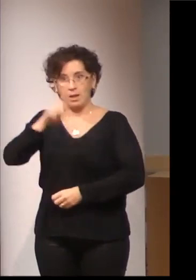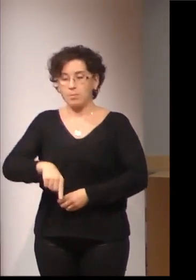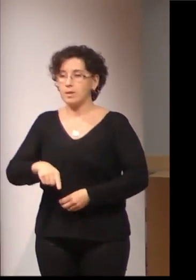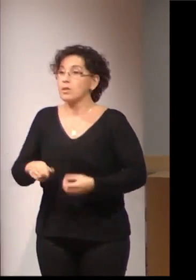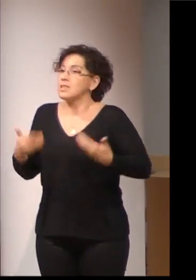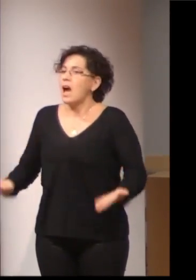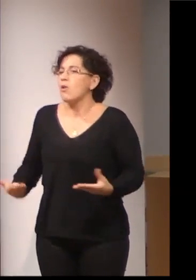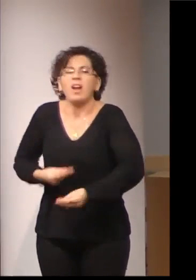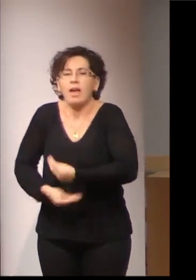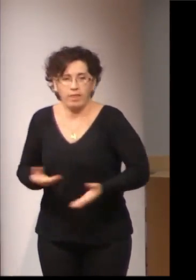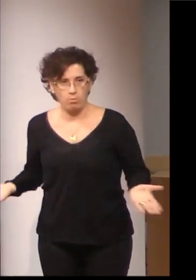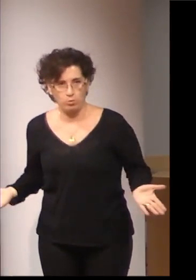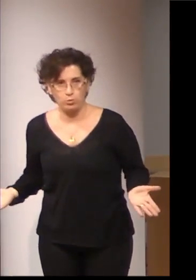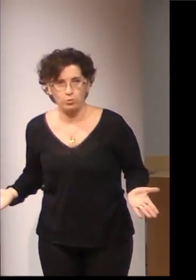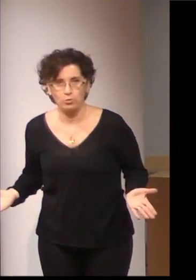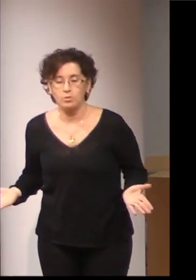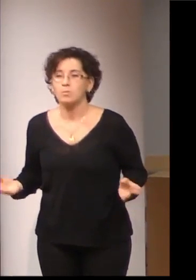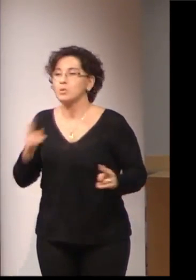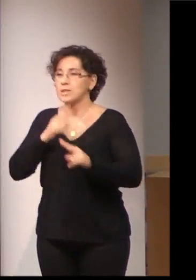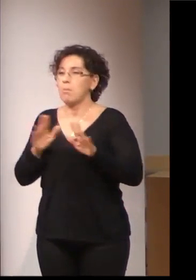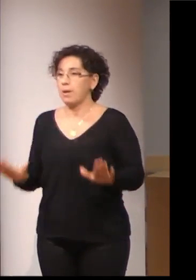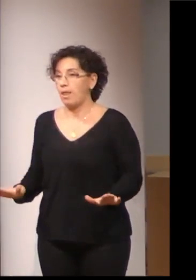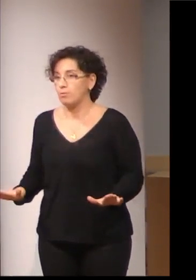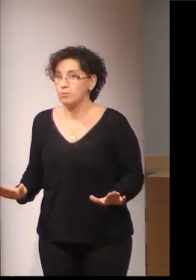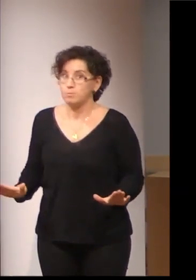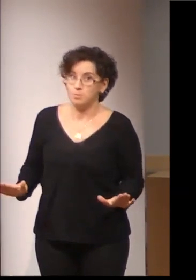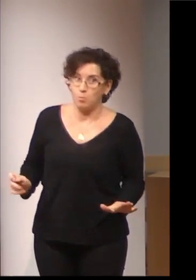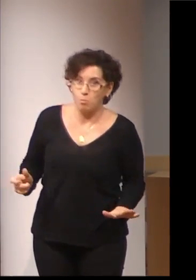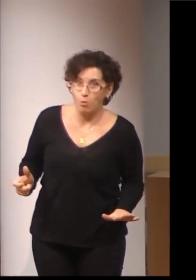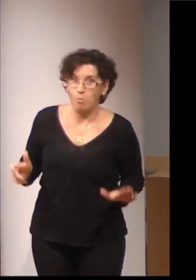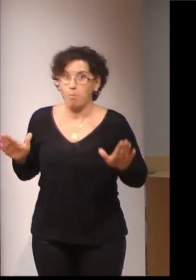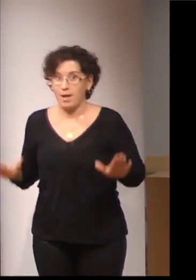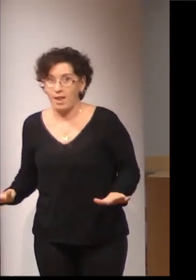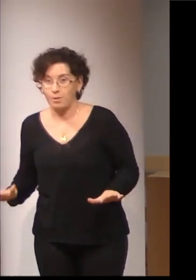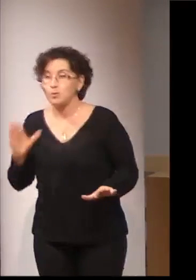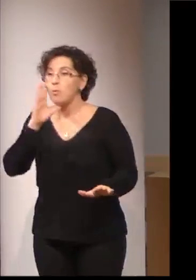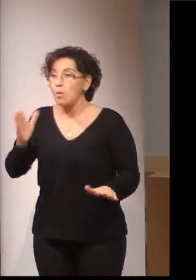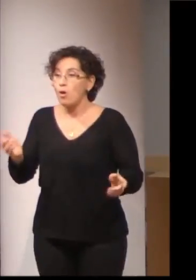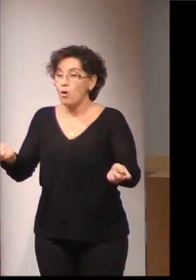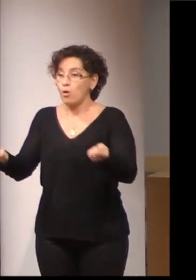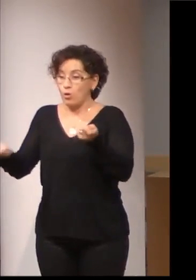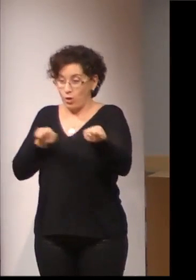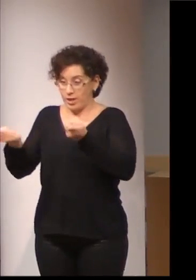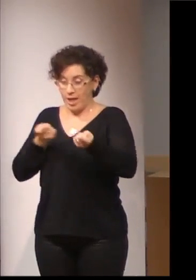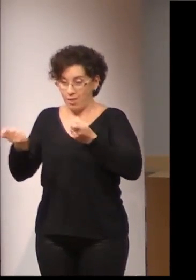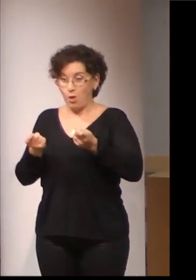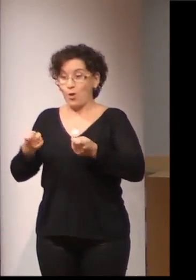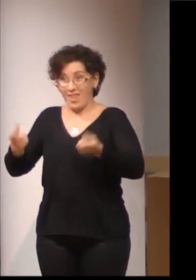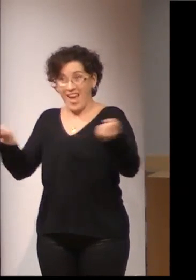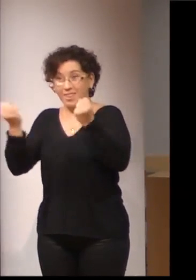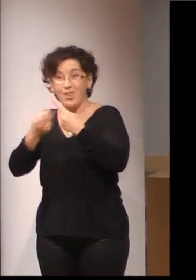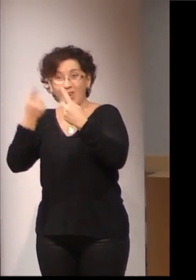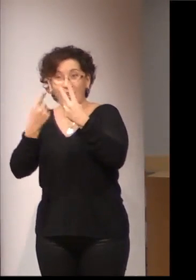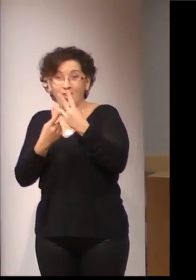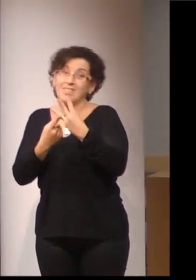haciendo? Pues estamos un poco parados. Estamos un poco parados porque el coordinador de casi todas estas acciones está desde el decano de la Facultad de Educación,